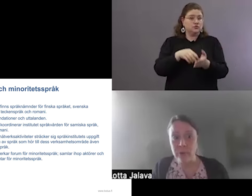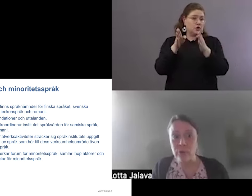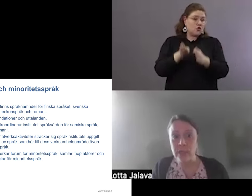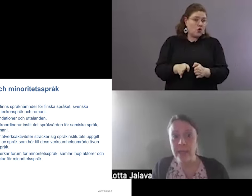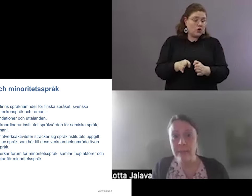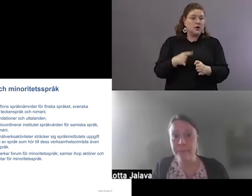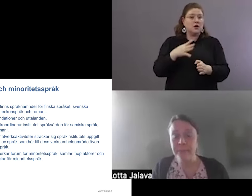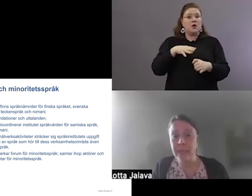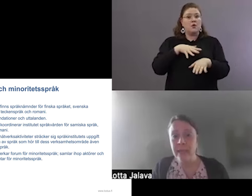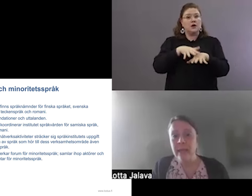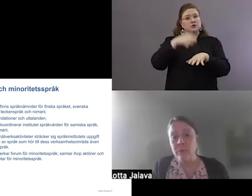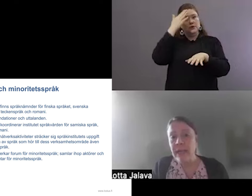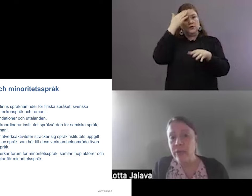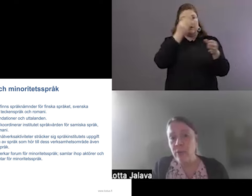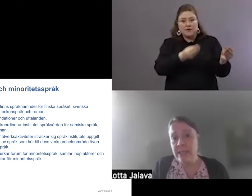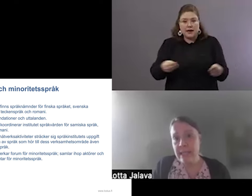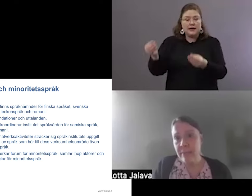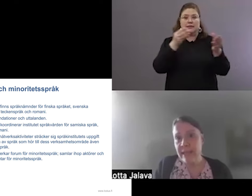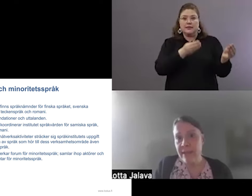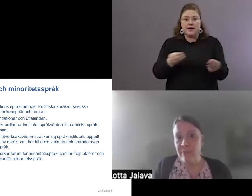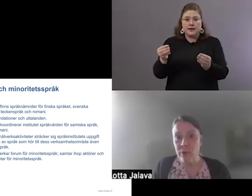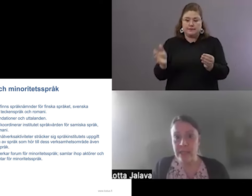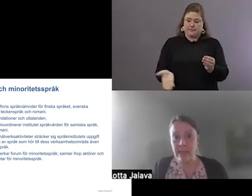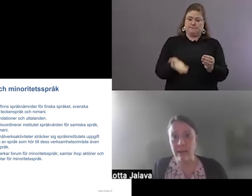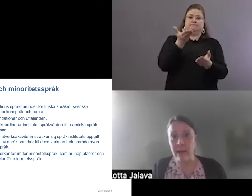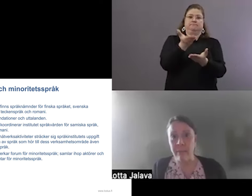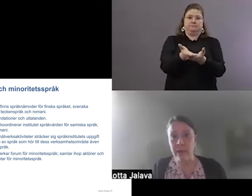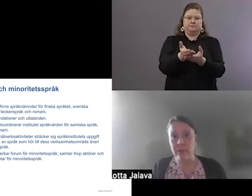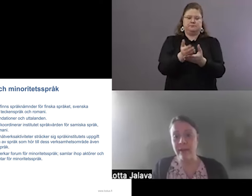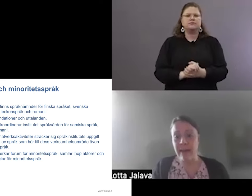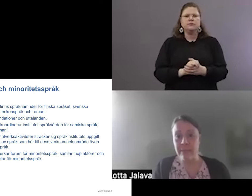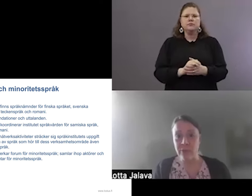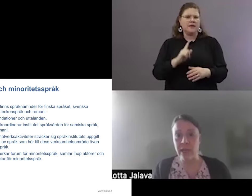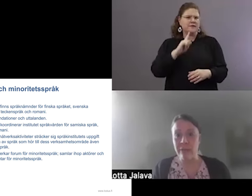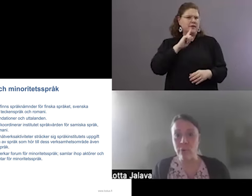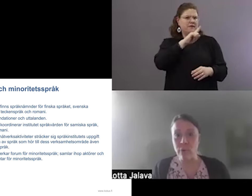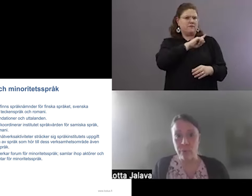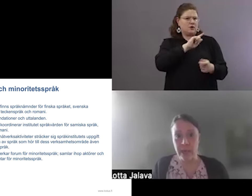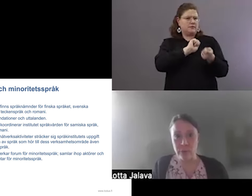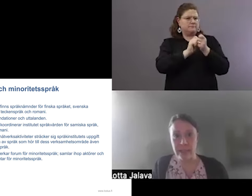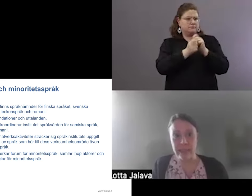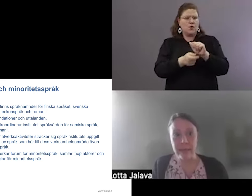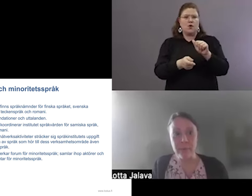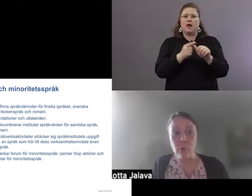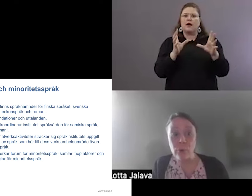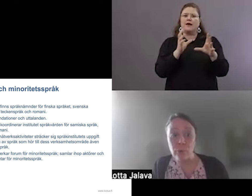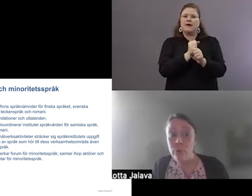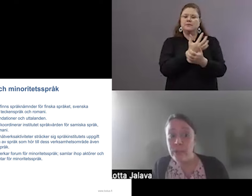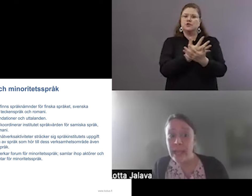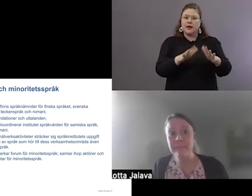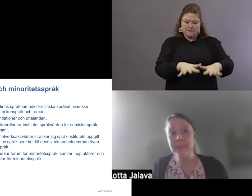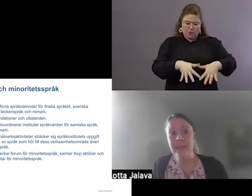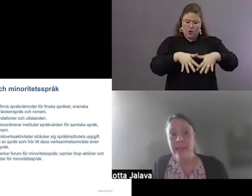ja nostajana. Mä kerron hiukan siitä, miten viime vuodesta alkaen meillä on tätä vähemmistökielifoorumia nyt sitten